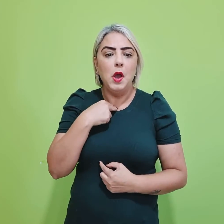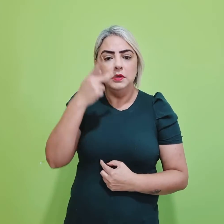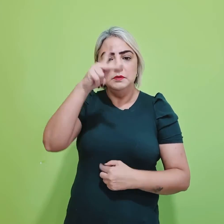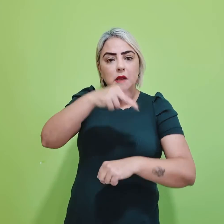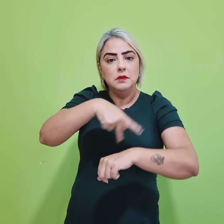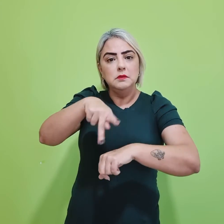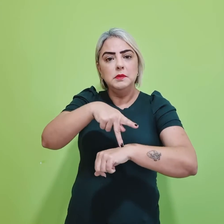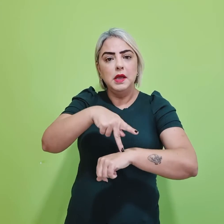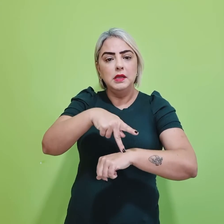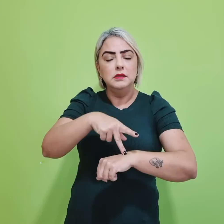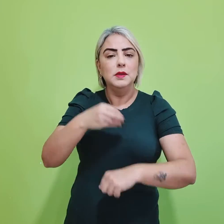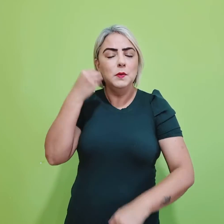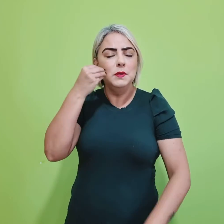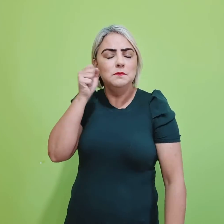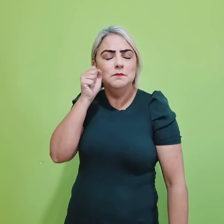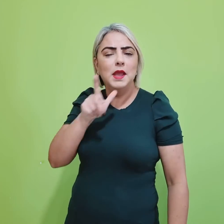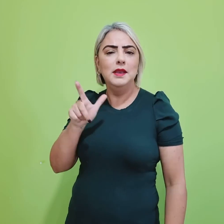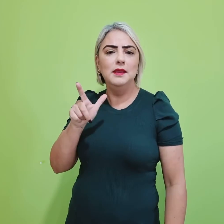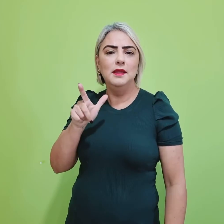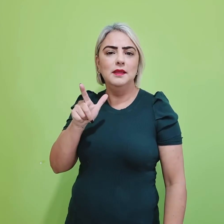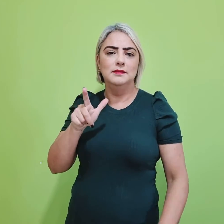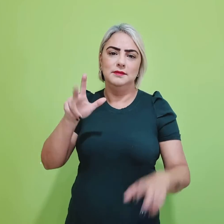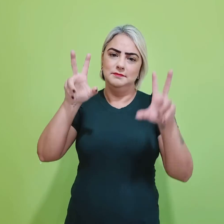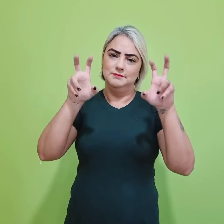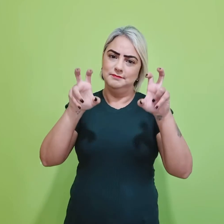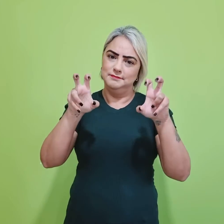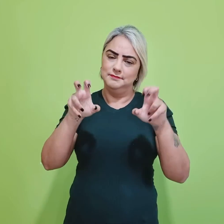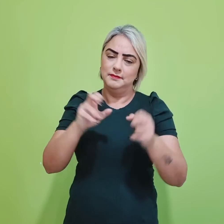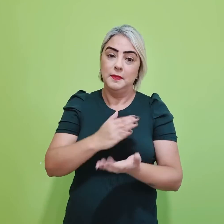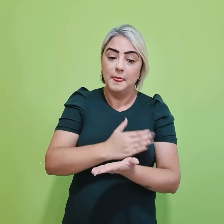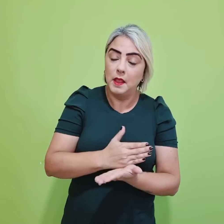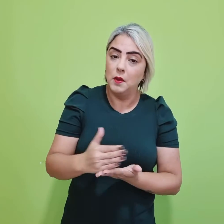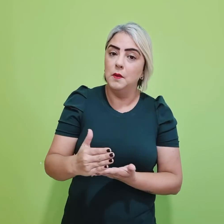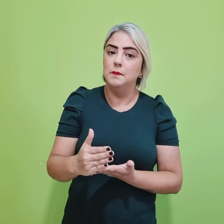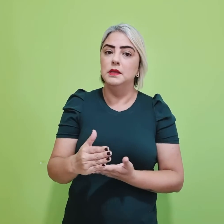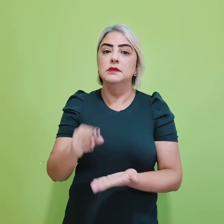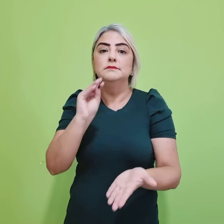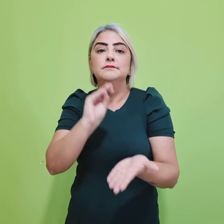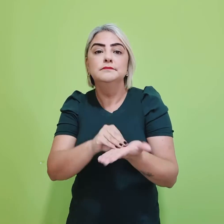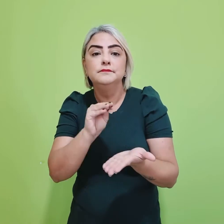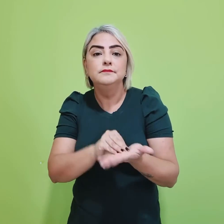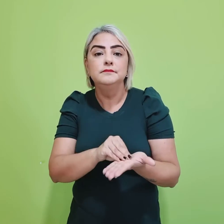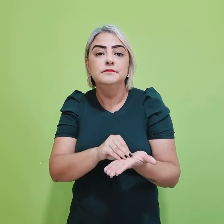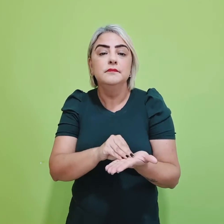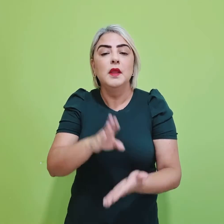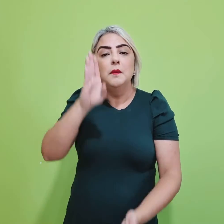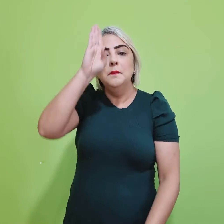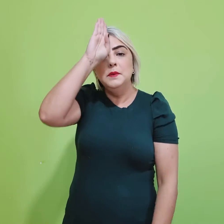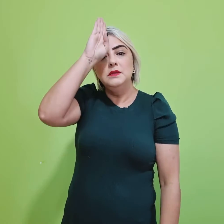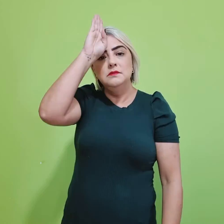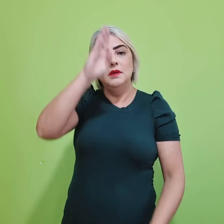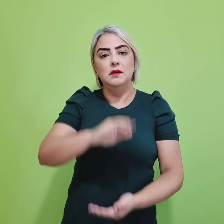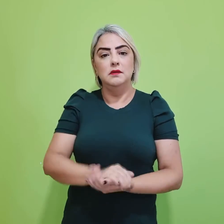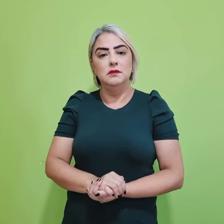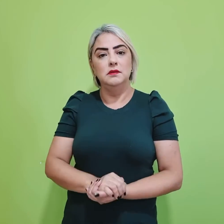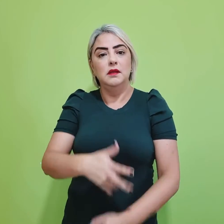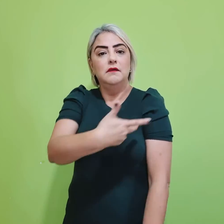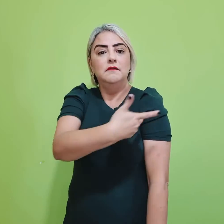para um país com expertise no tema. Começa pela falta do principal, a